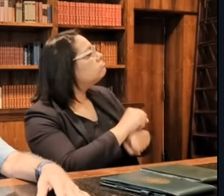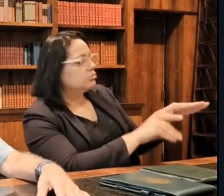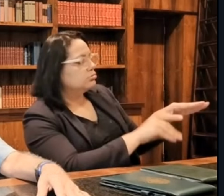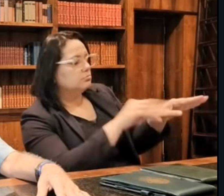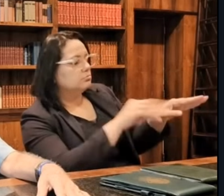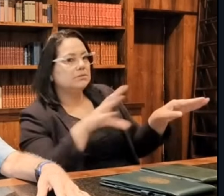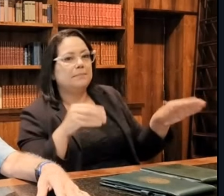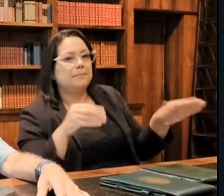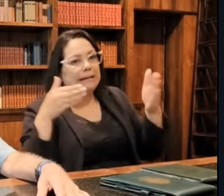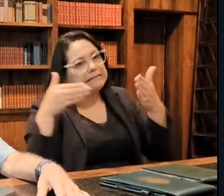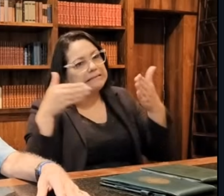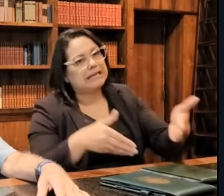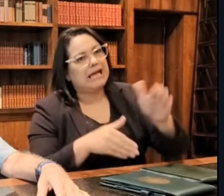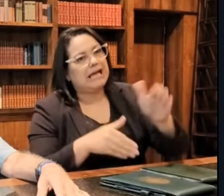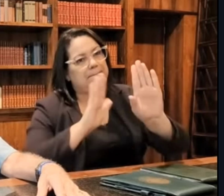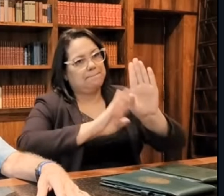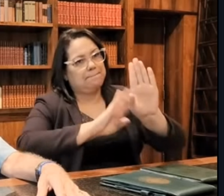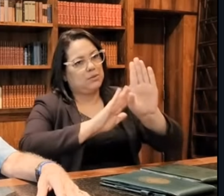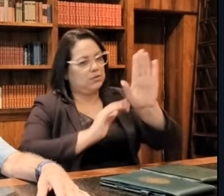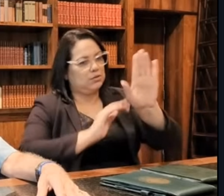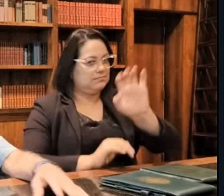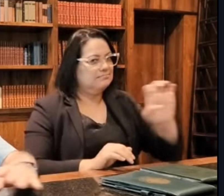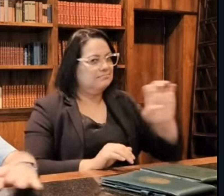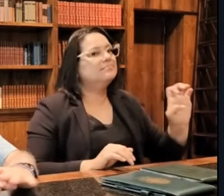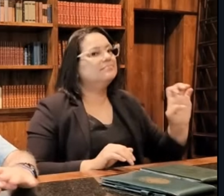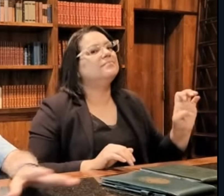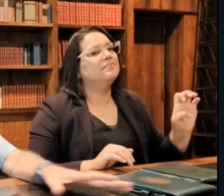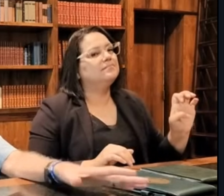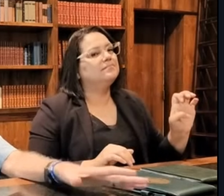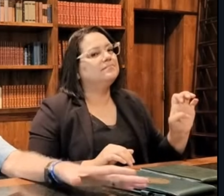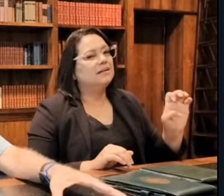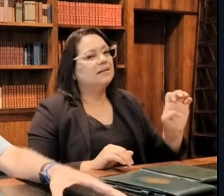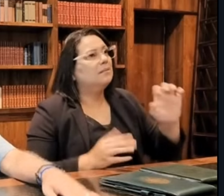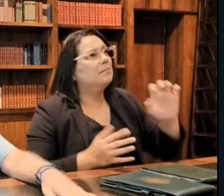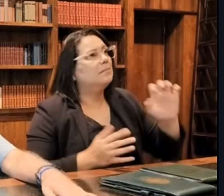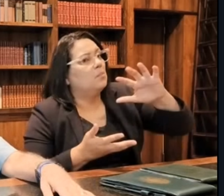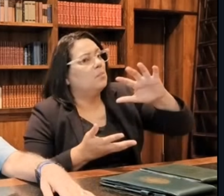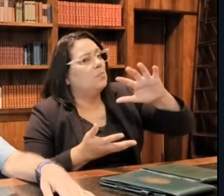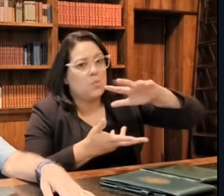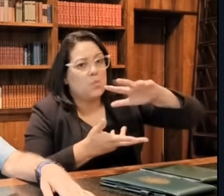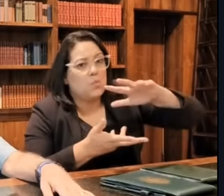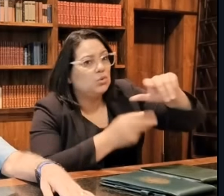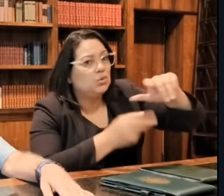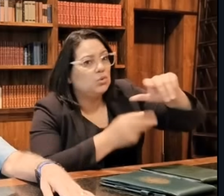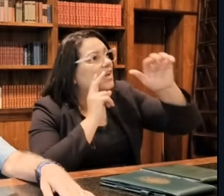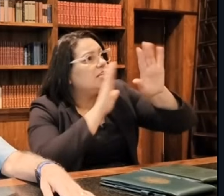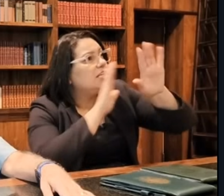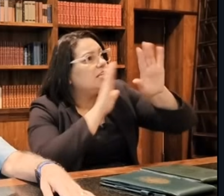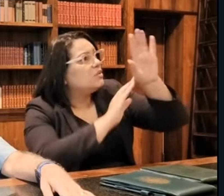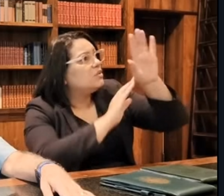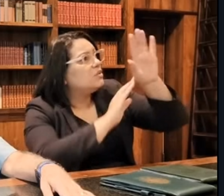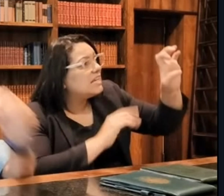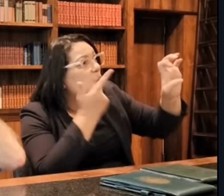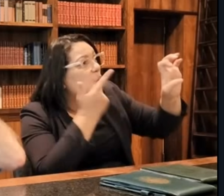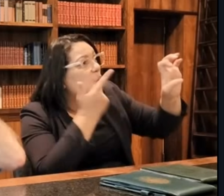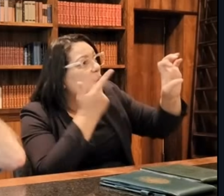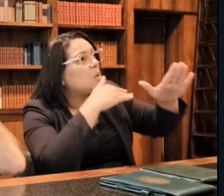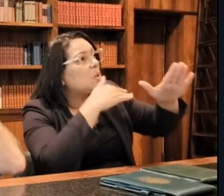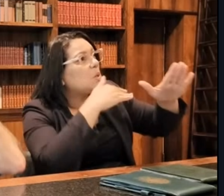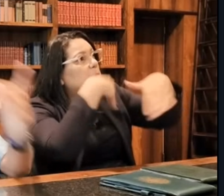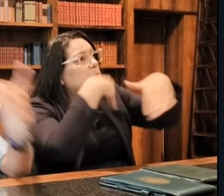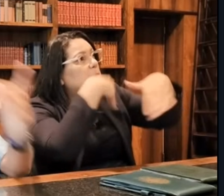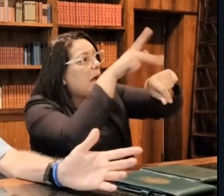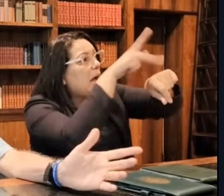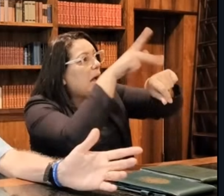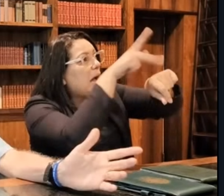aí o nosso amigo também, Lisboa. Quero agradecer meus amigos lá da revista Direita BR. Cada um